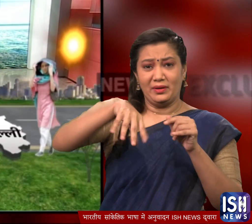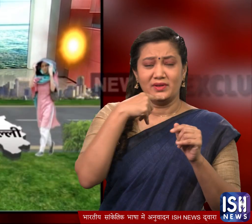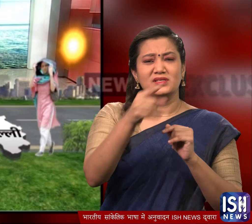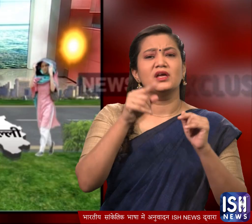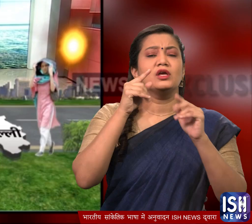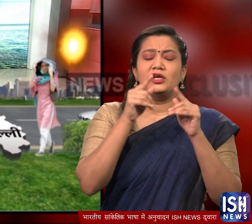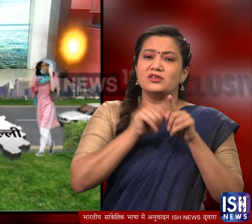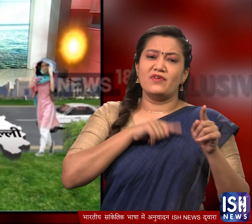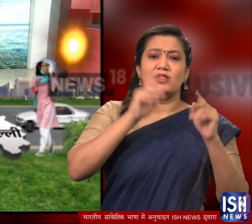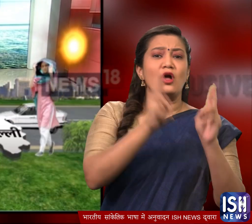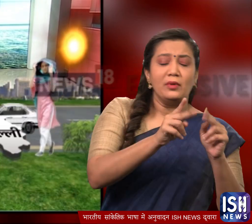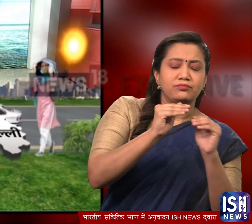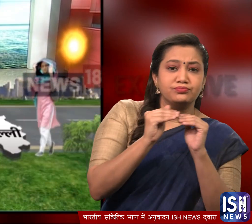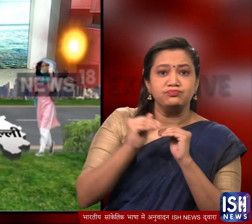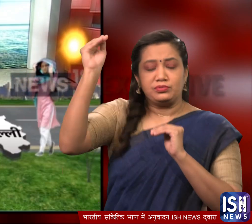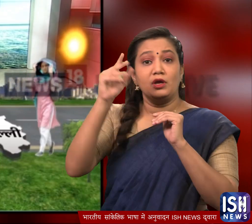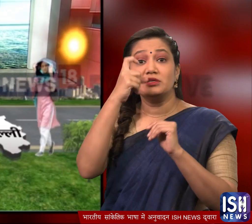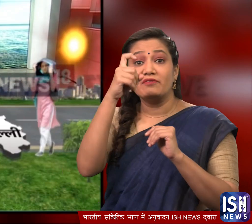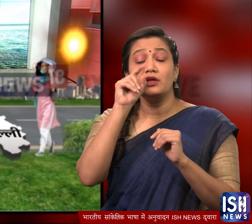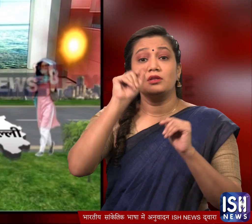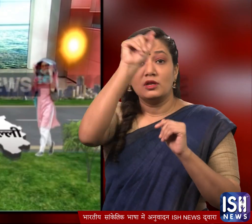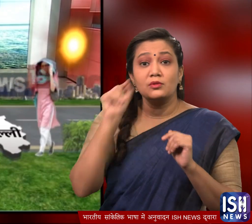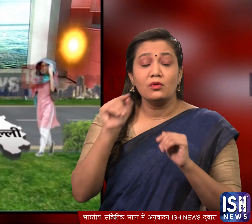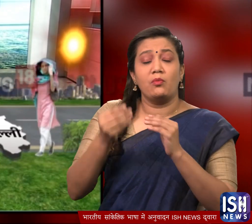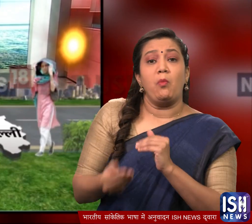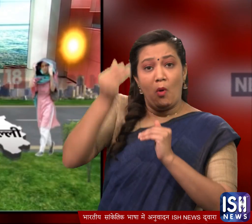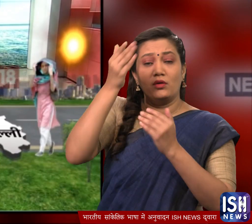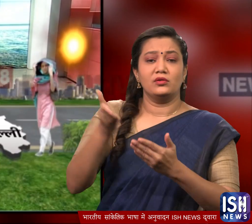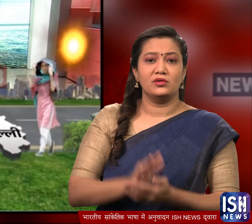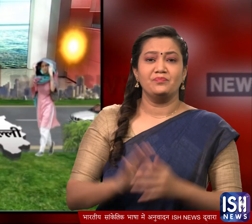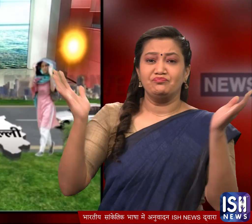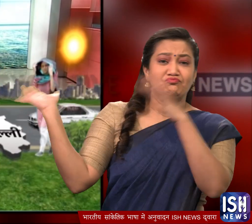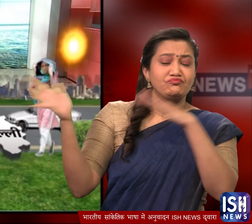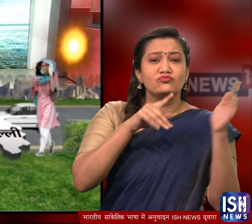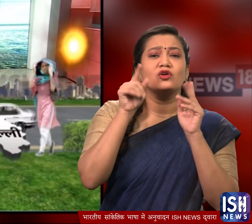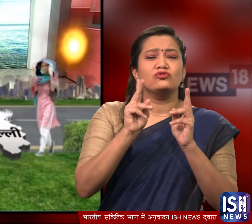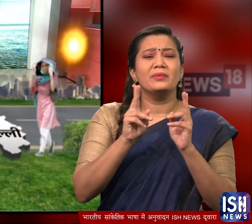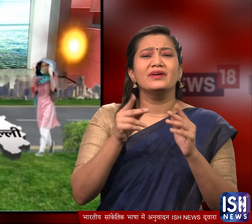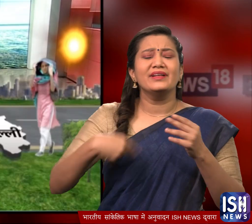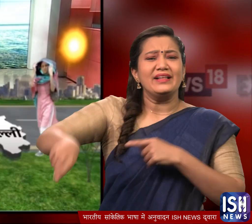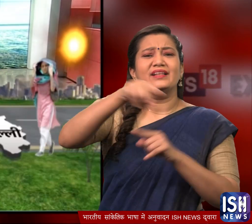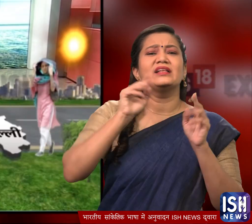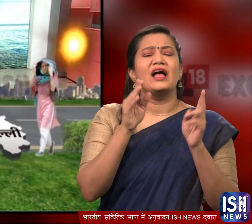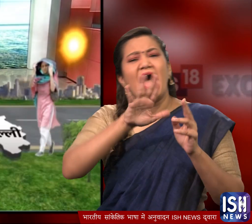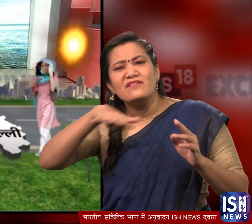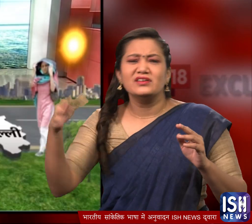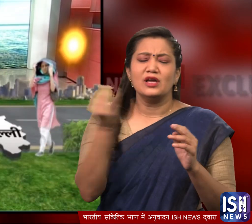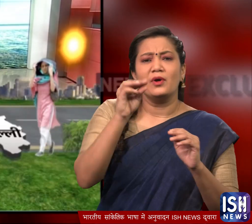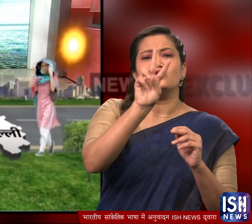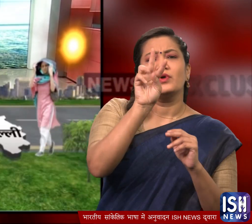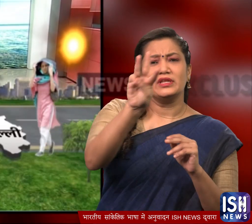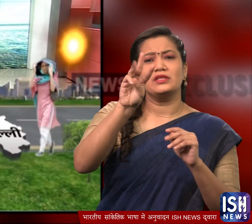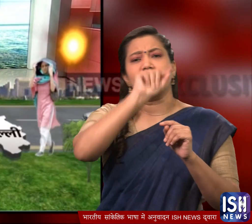वो आंकड़ा सामान्य से करीब 7 डिग्री ऊपर रहा। यानी मौसम विभाग मानता है कि फरवरी के इन दिनों में सामान्य